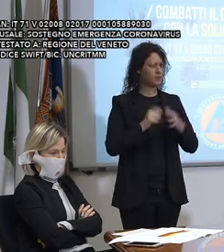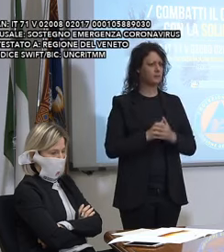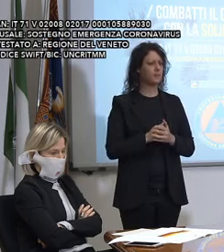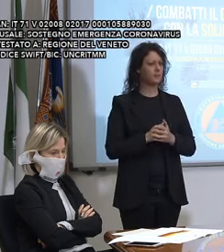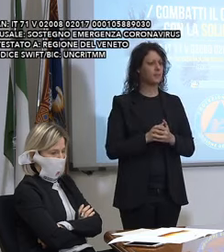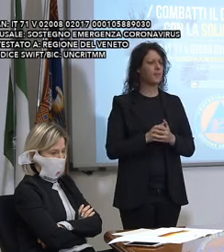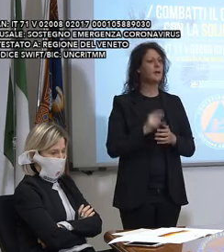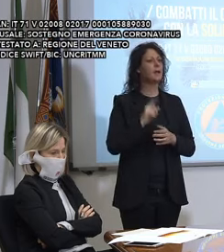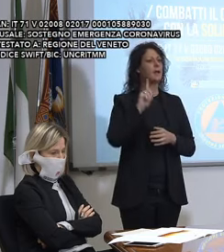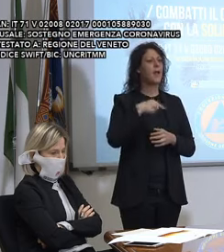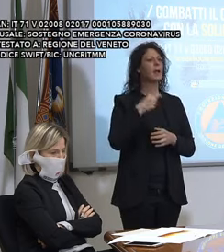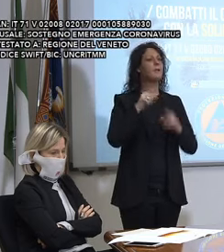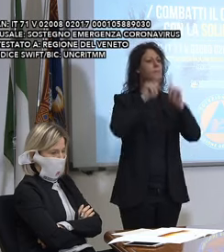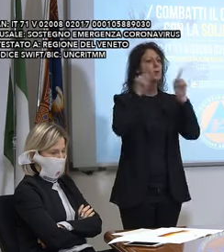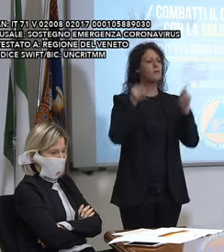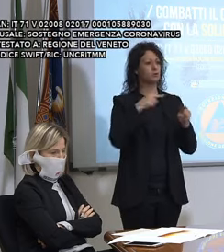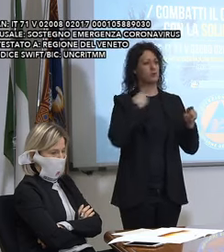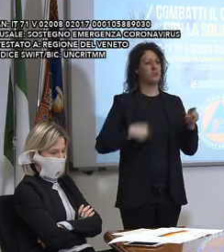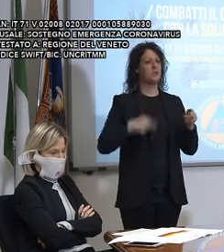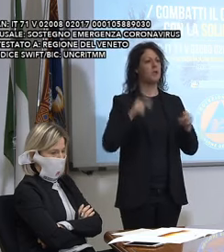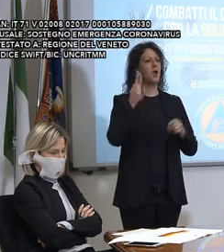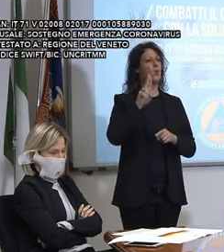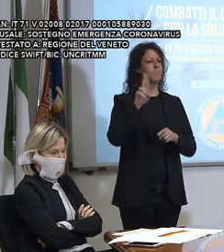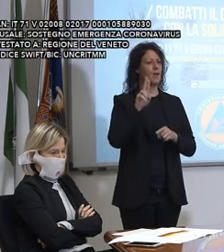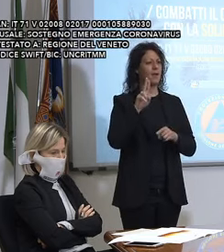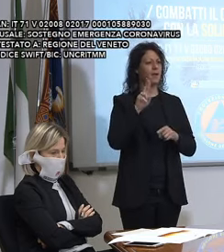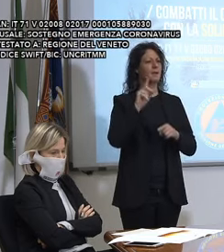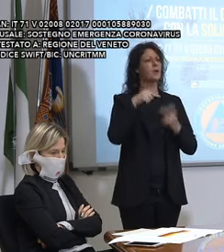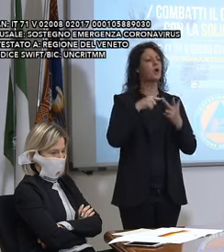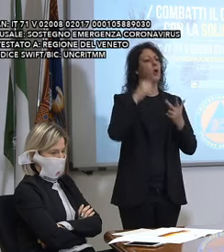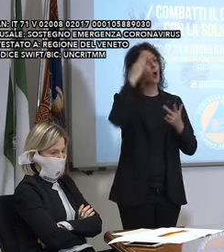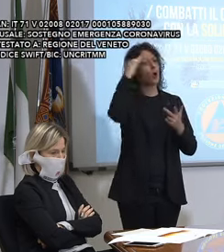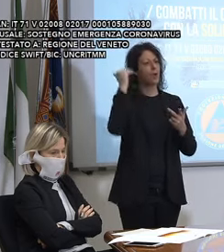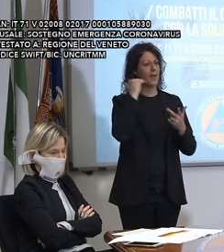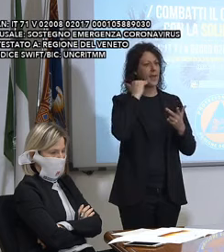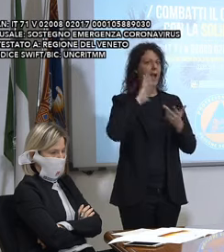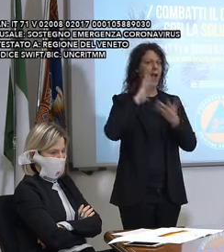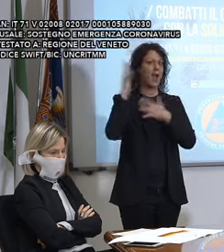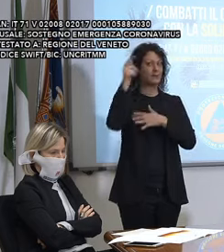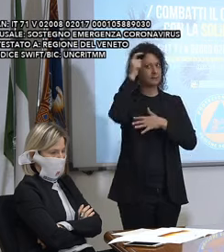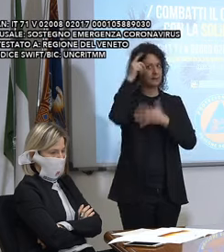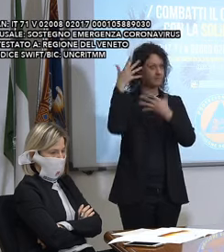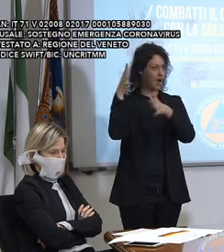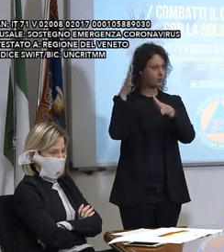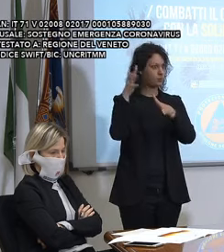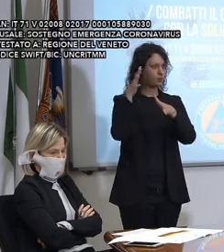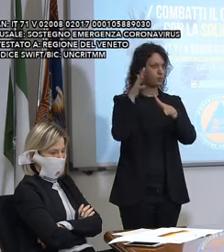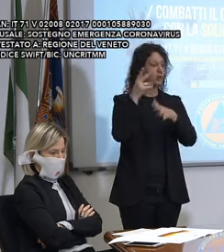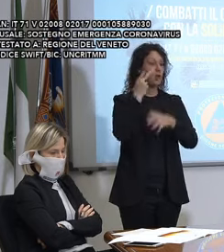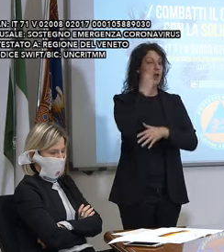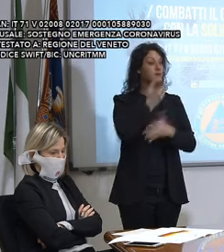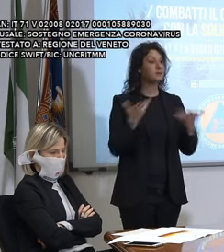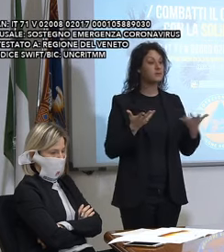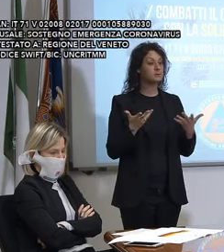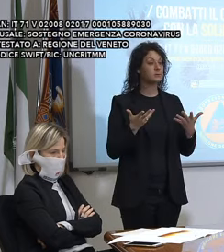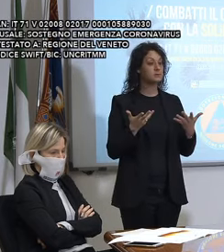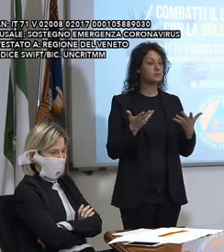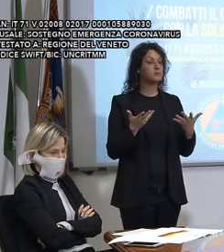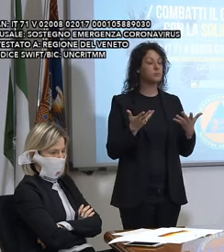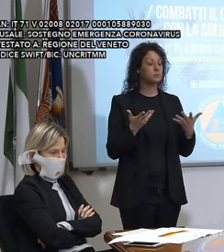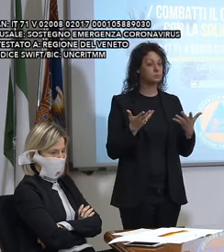Hubei, la provincia di Hubei, in Cina sempre, la Corea e altri. Come avete visto, c'è stato anche un